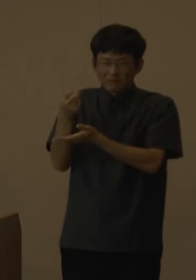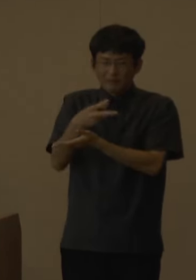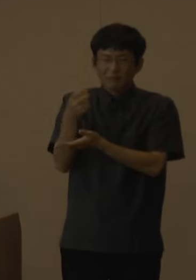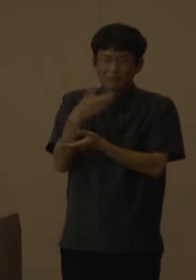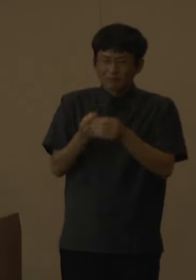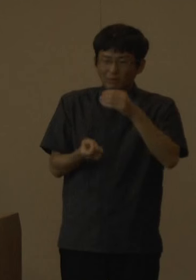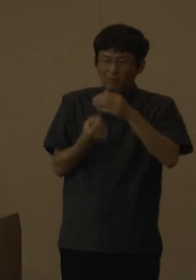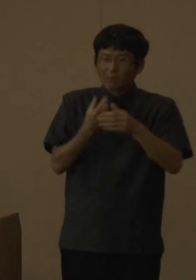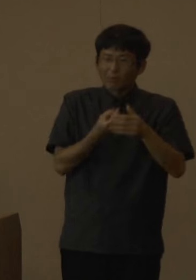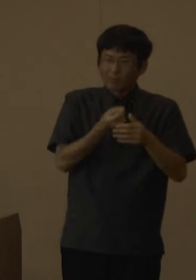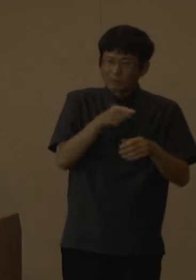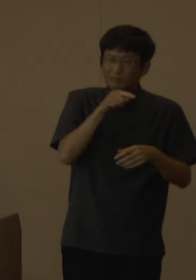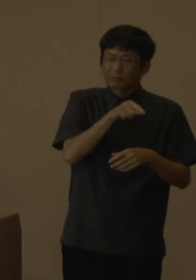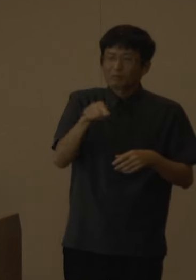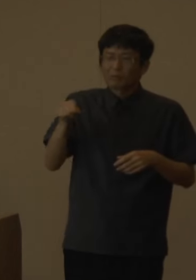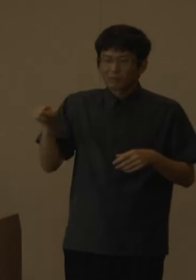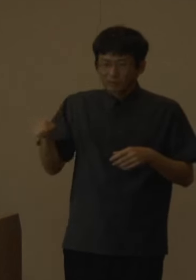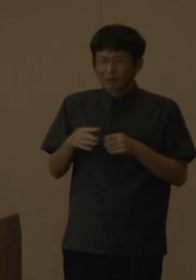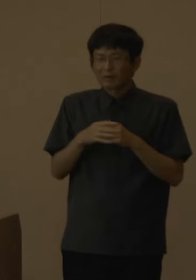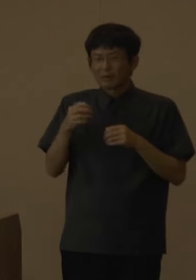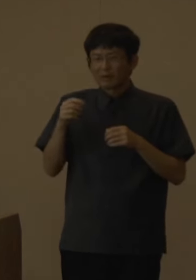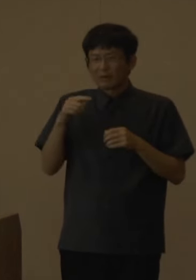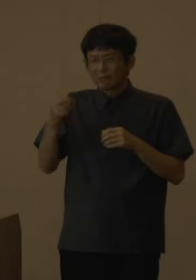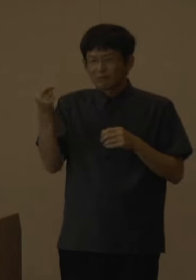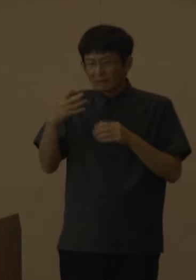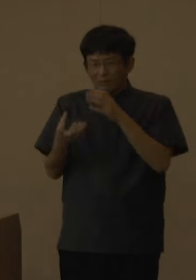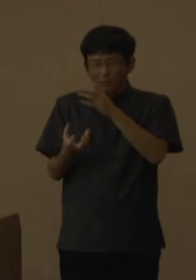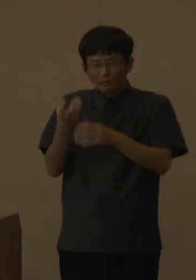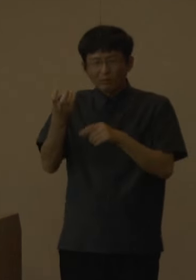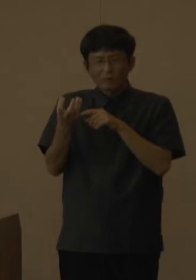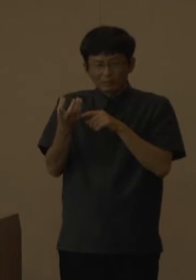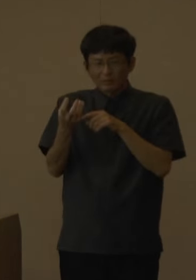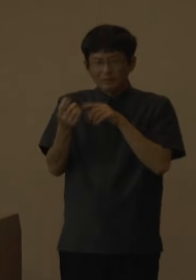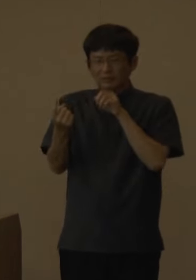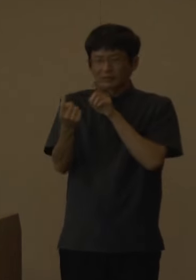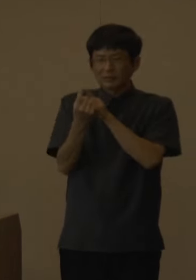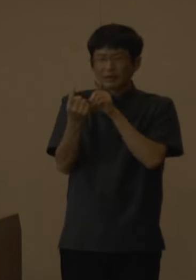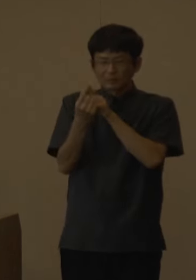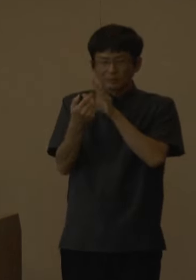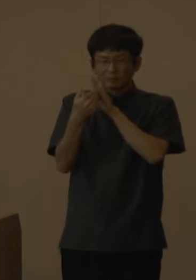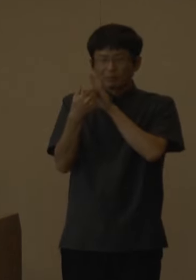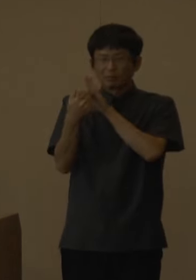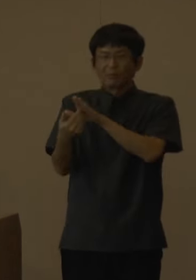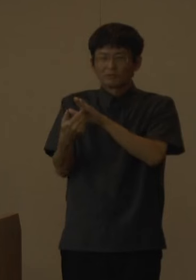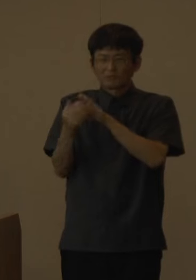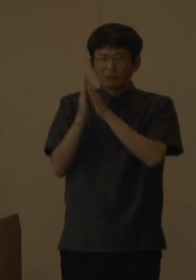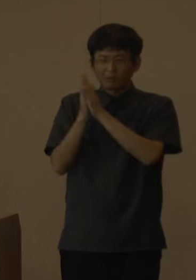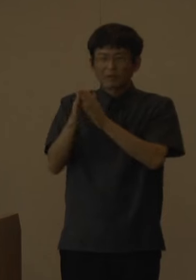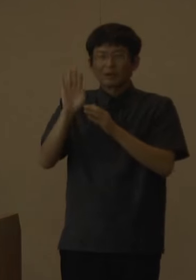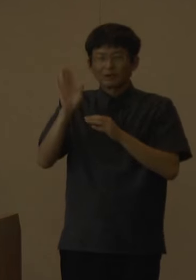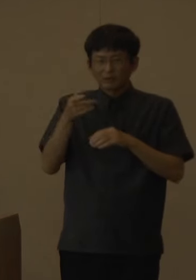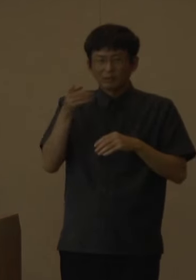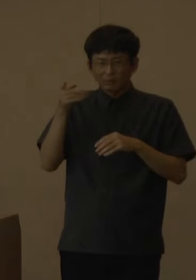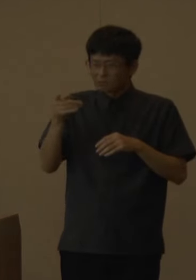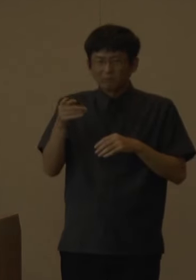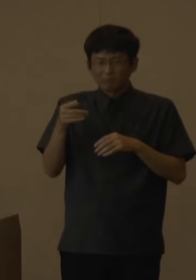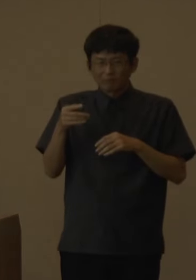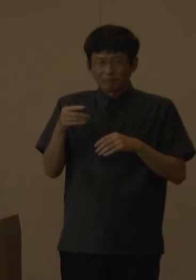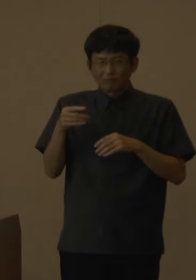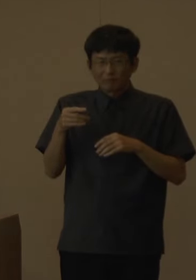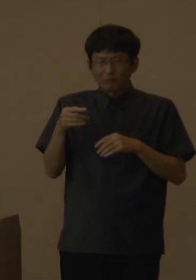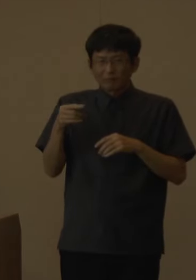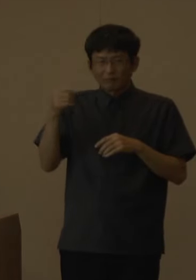発生しているということは、再発防止に対しての強い不信感を抱かざるを得ないということも併せて米